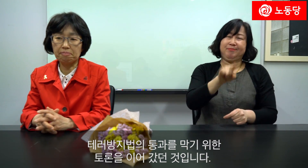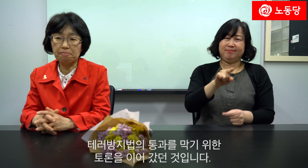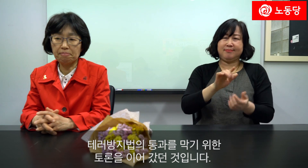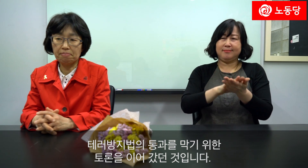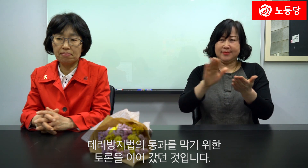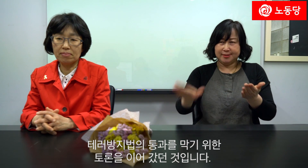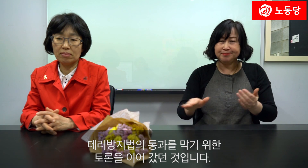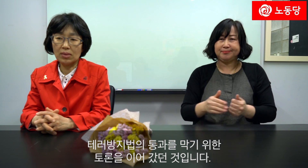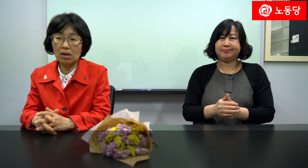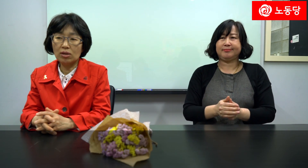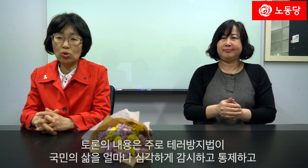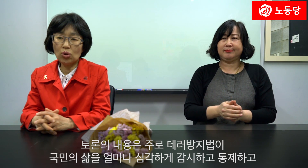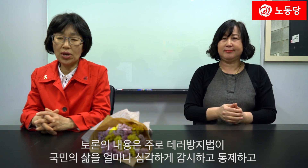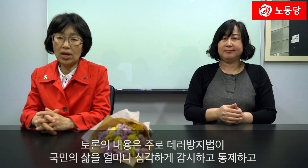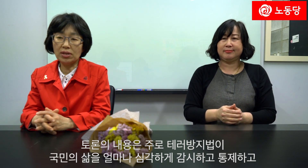것입니다.